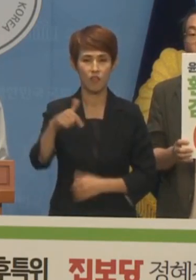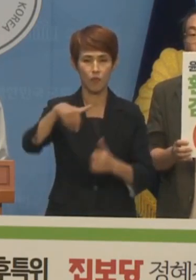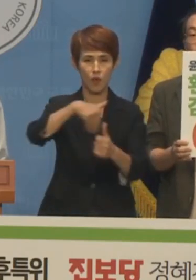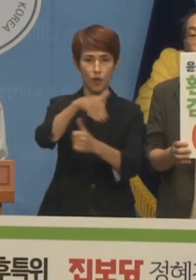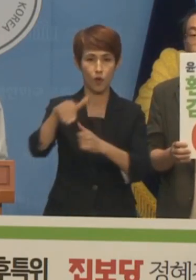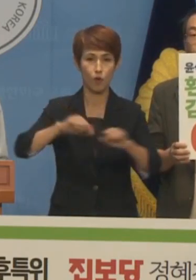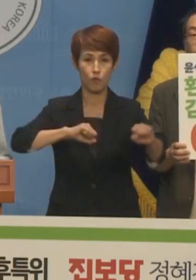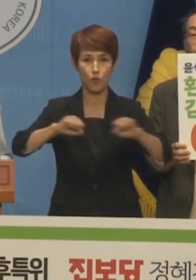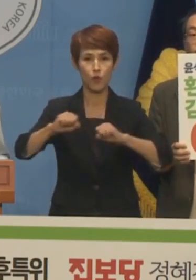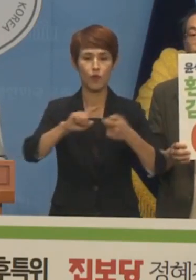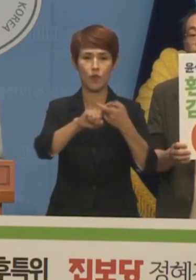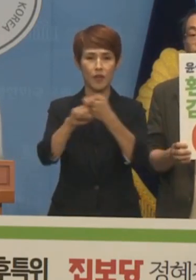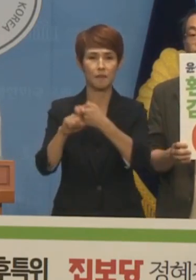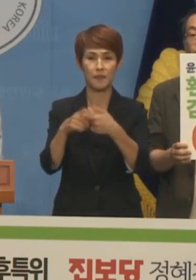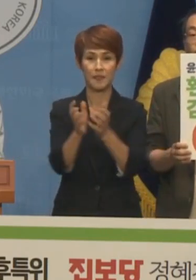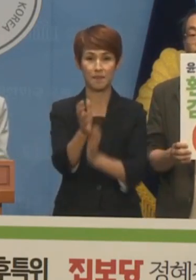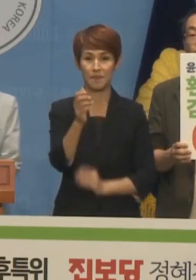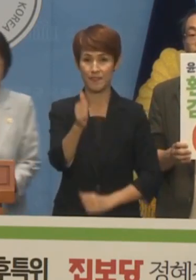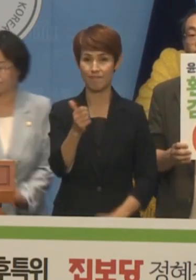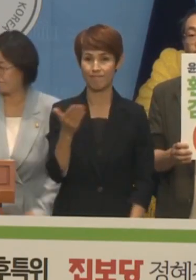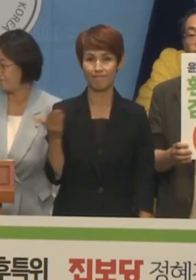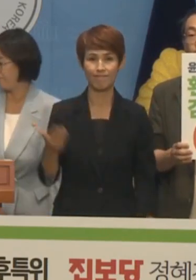환경운동연합 생태보존팀장님 말씀 듣겠습니다.